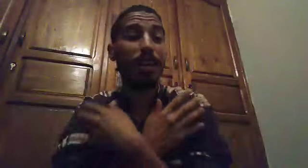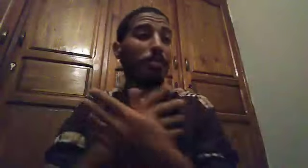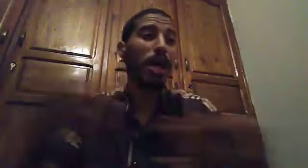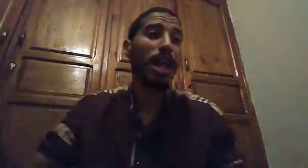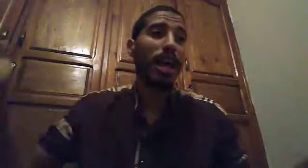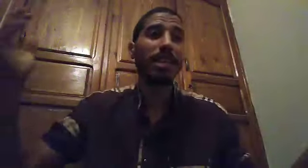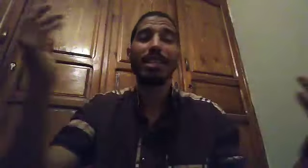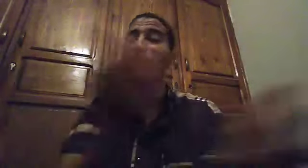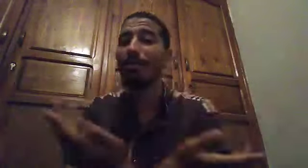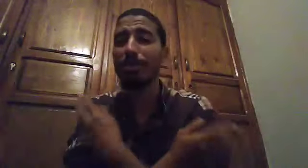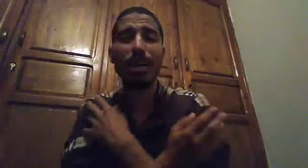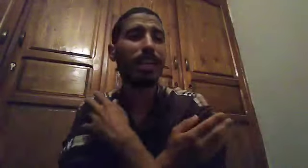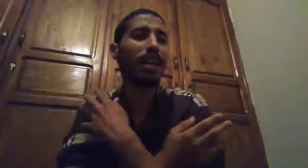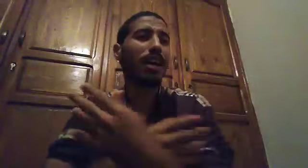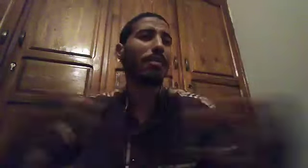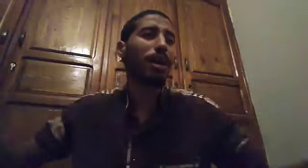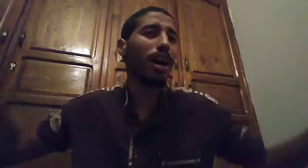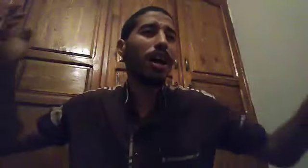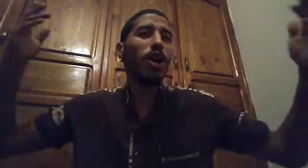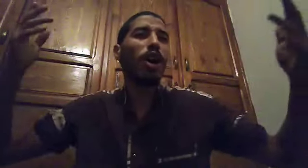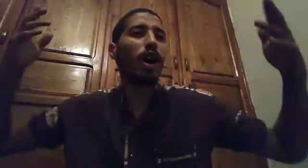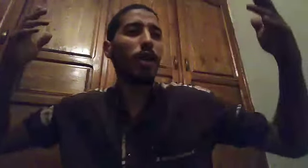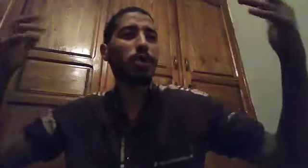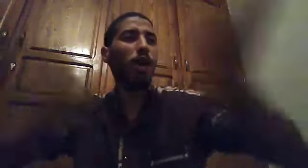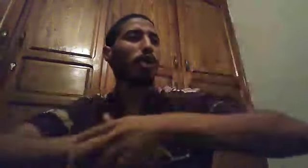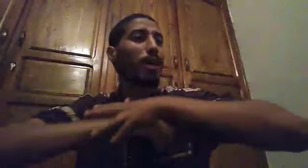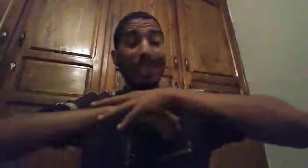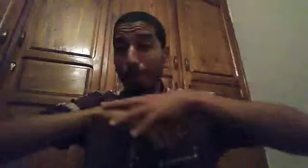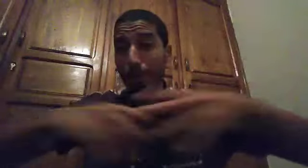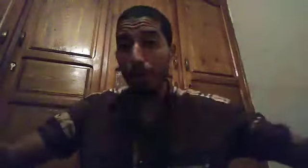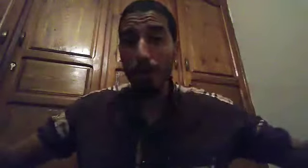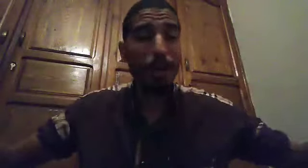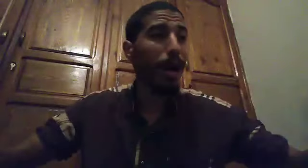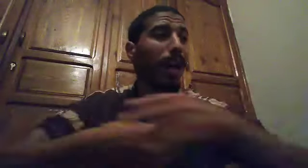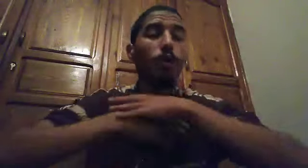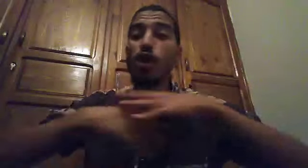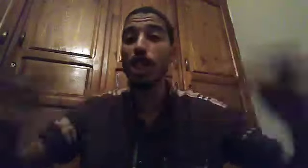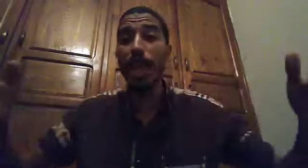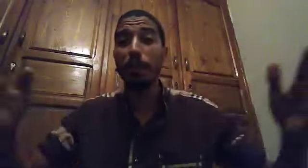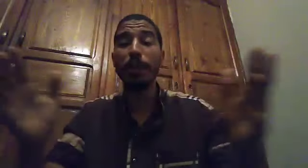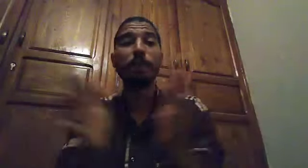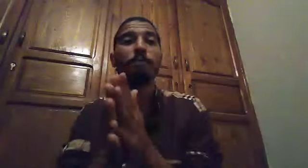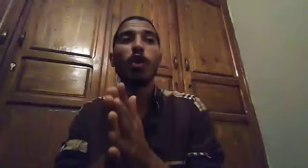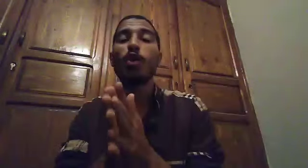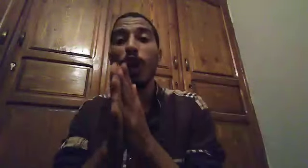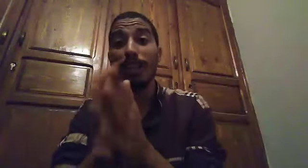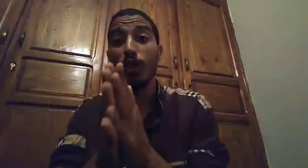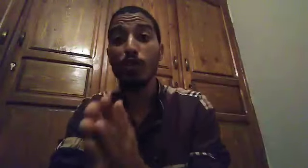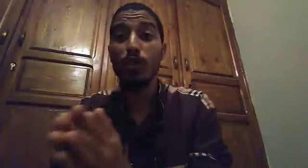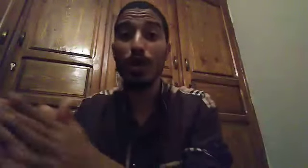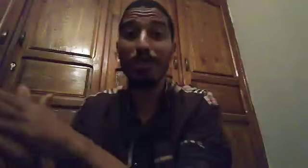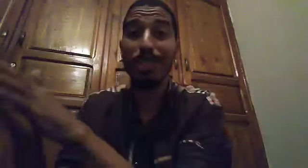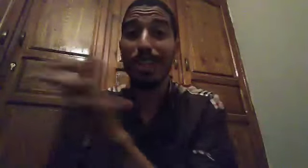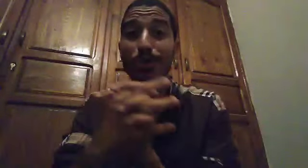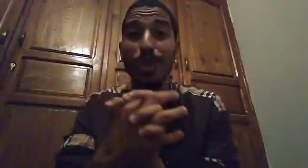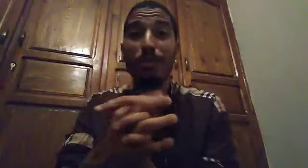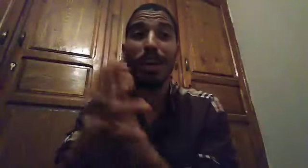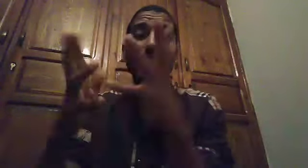مع الحارس، لا مع دي ماريا، لا مع لوطارو، لا مع دي بول، لا مع كلشي اللاعبين. واللحظه الاسطوريه فاش جا عنده نيمار، انا